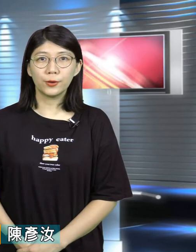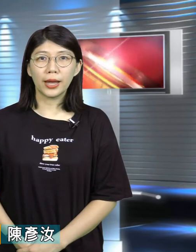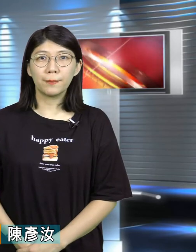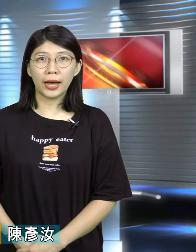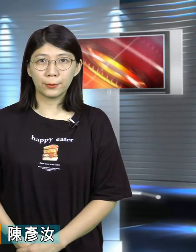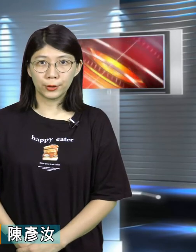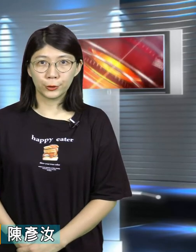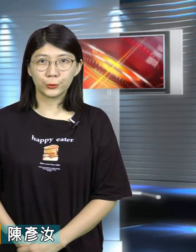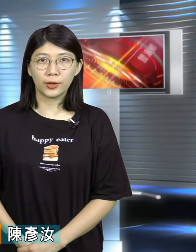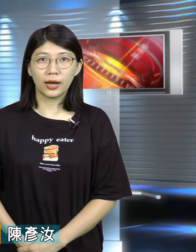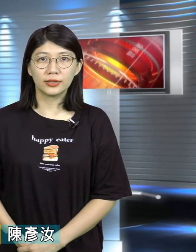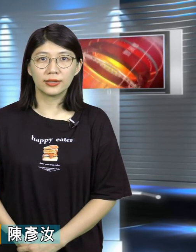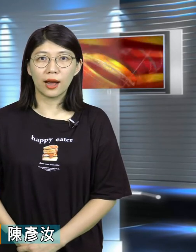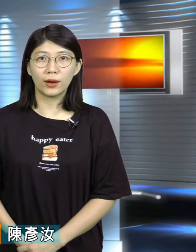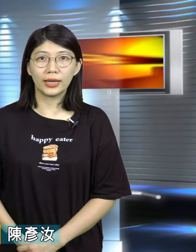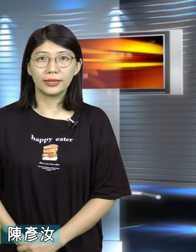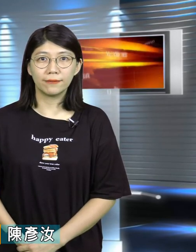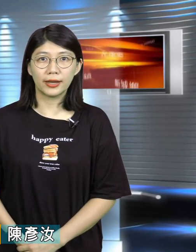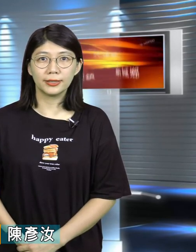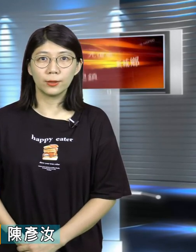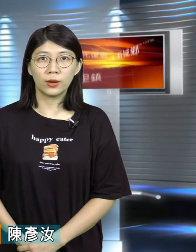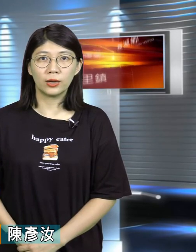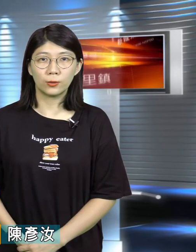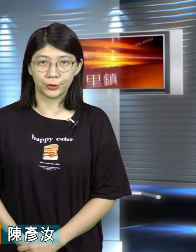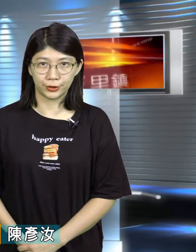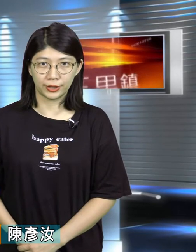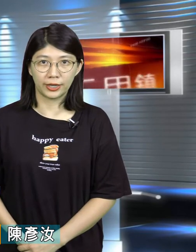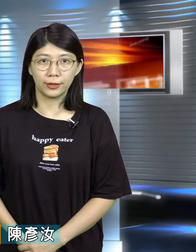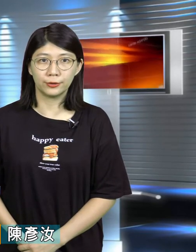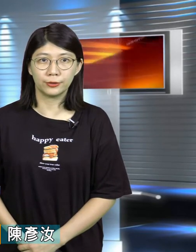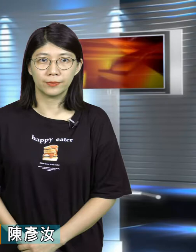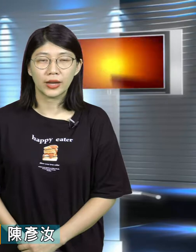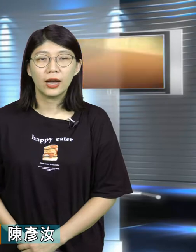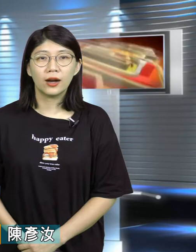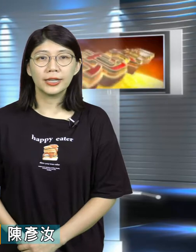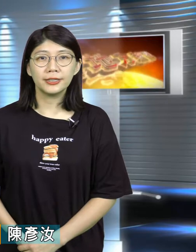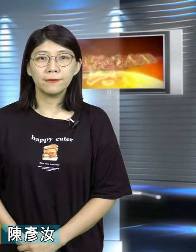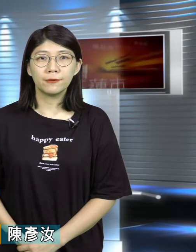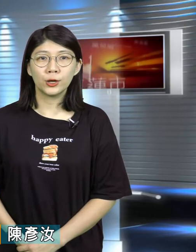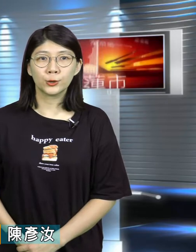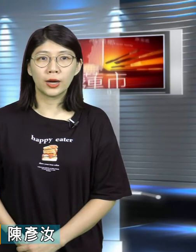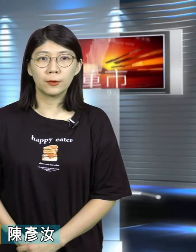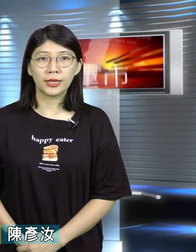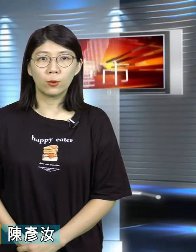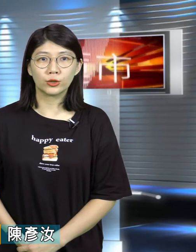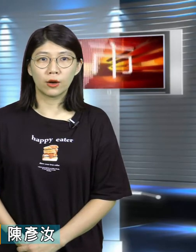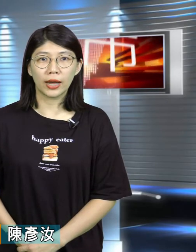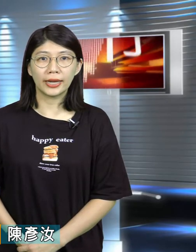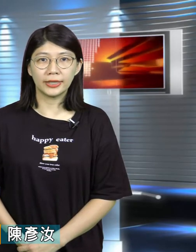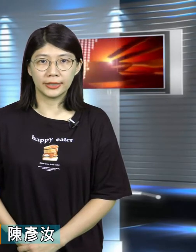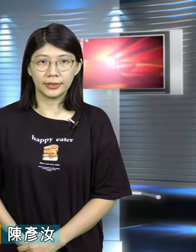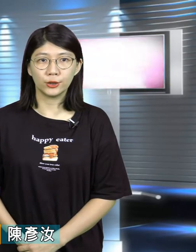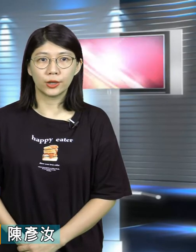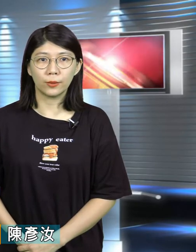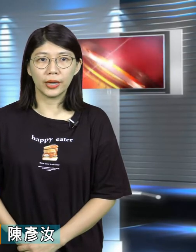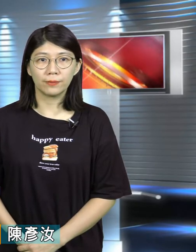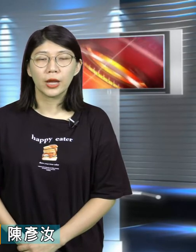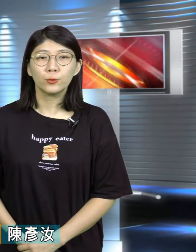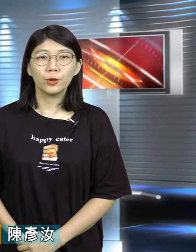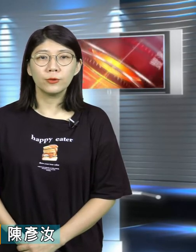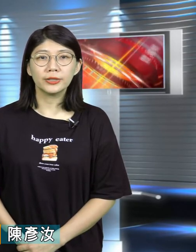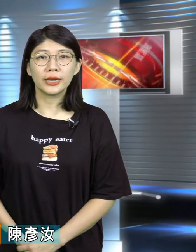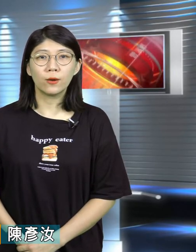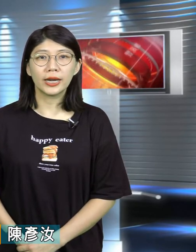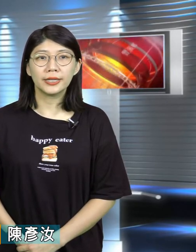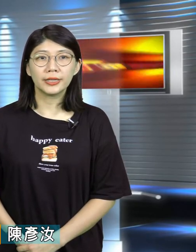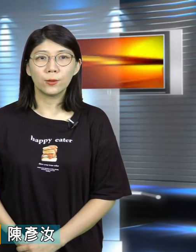你好，欢迎收看8月25号的大花莲地方新闻，我是陈燕汝。花莲县府25号下午召开疫情记者会，